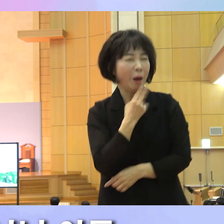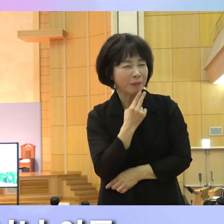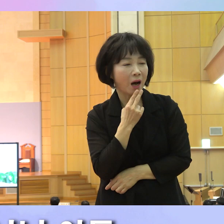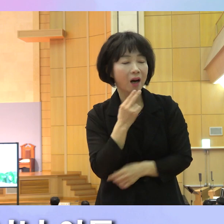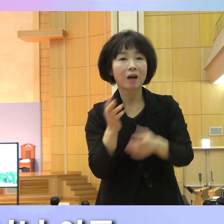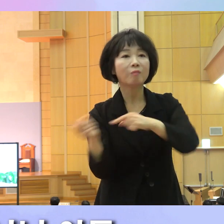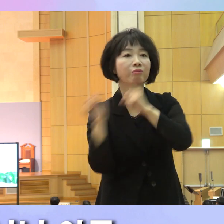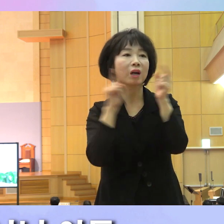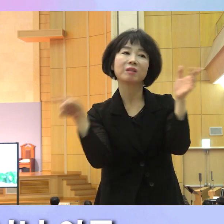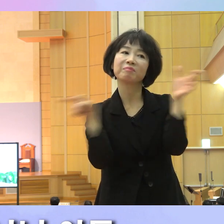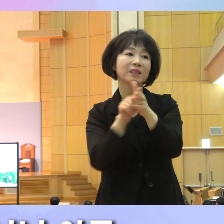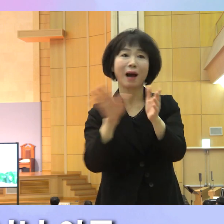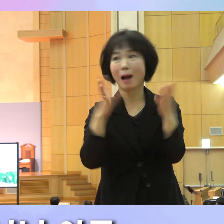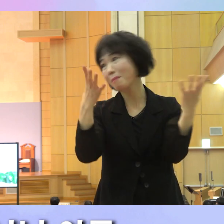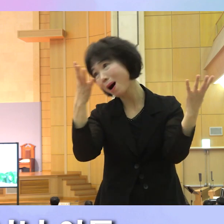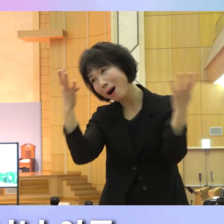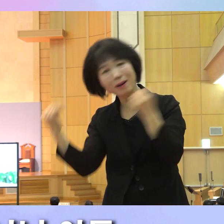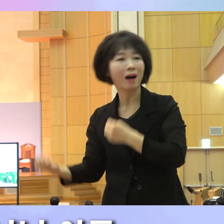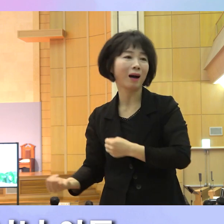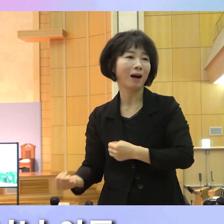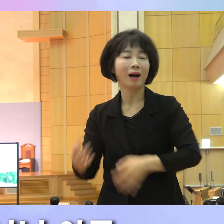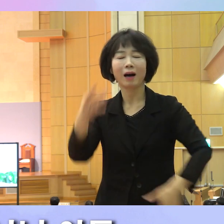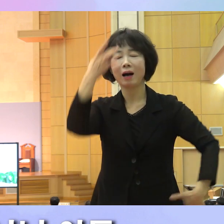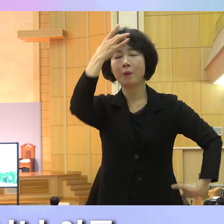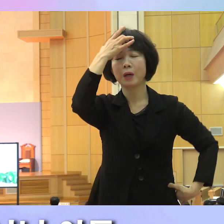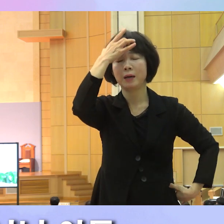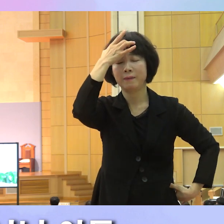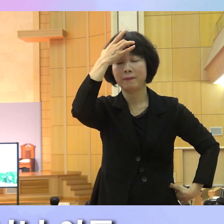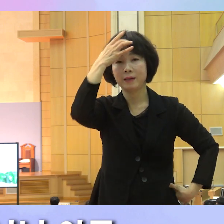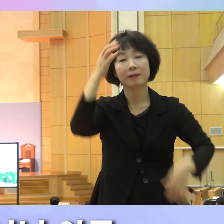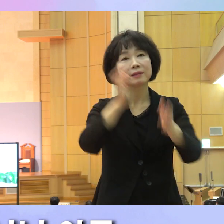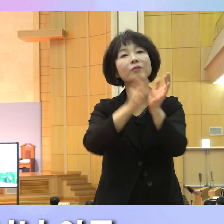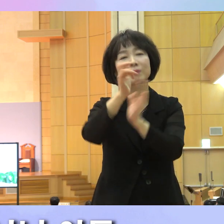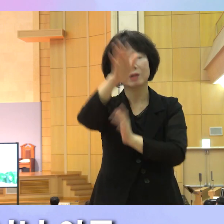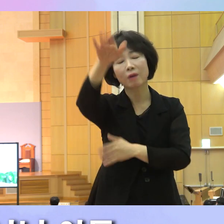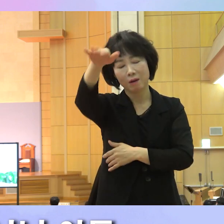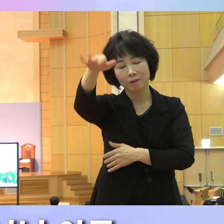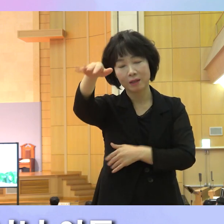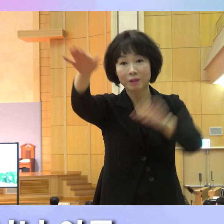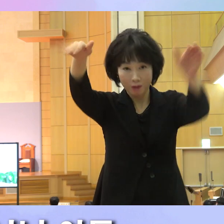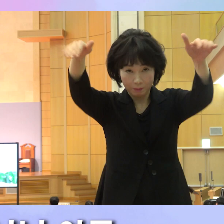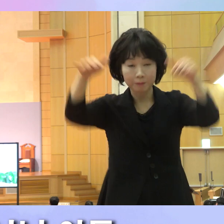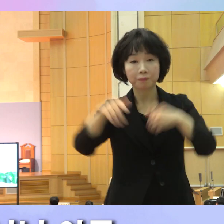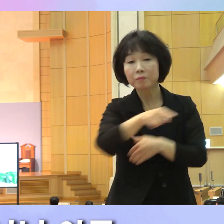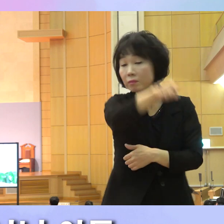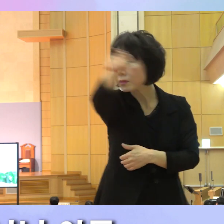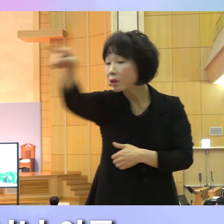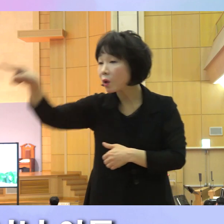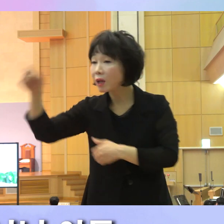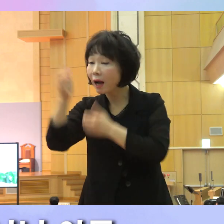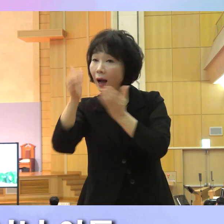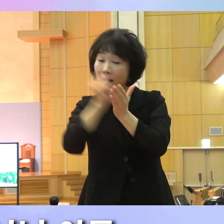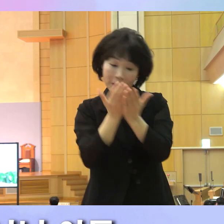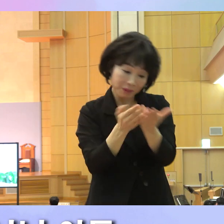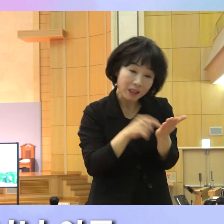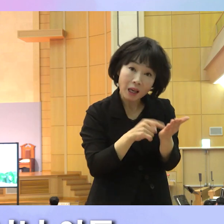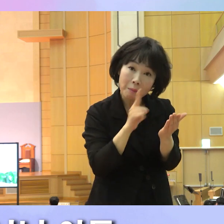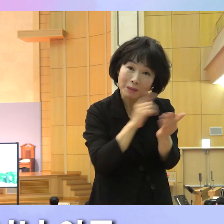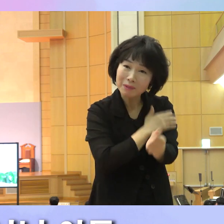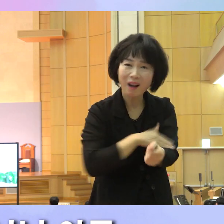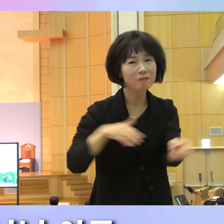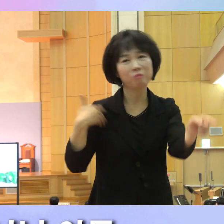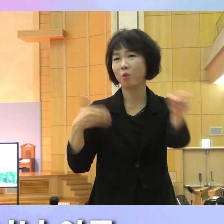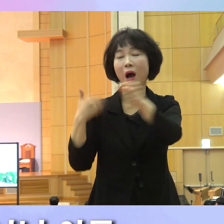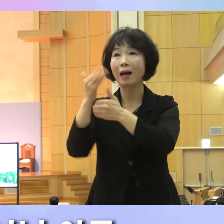부정하고 있습니다. 그러니까 예수님이 너희는 성경도 모르고